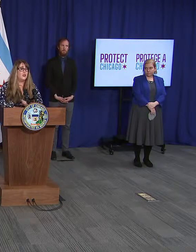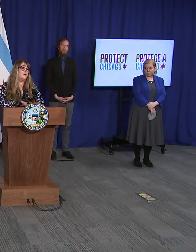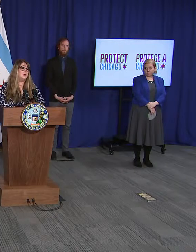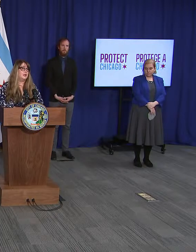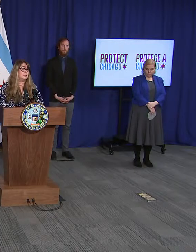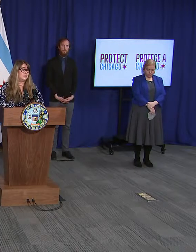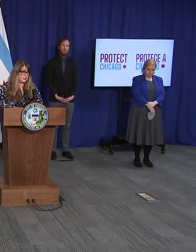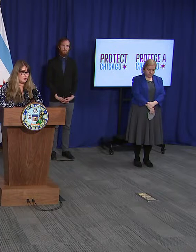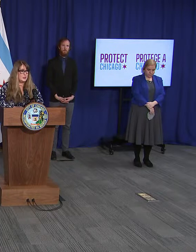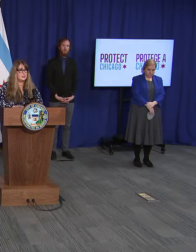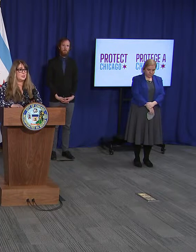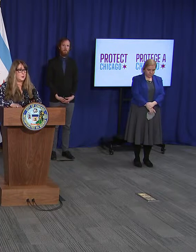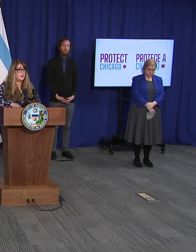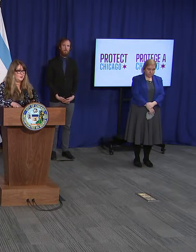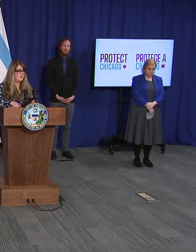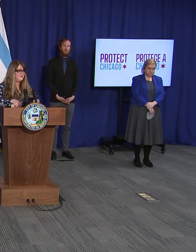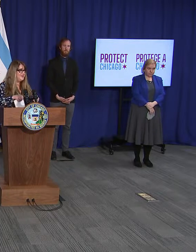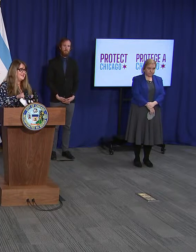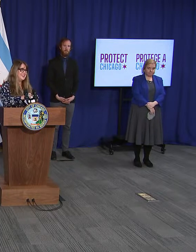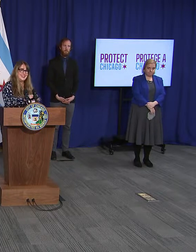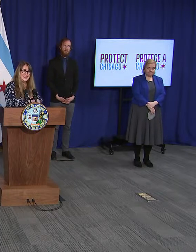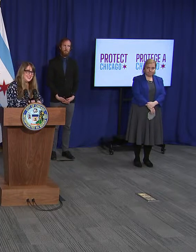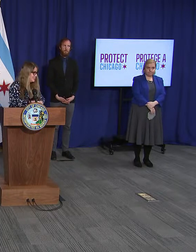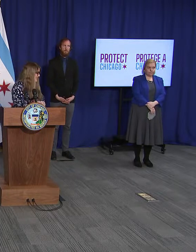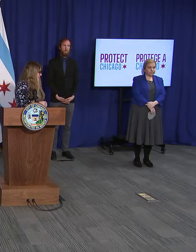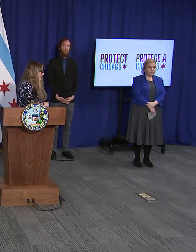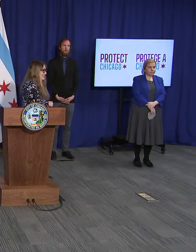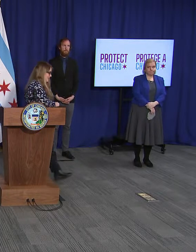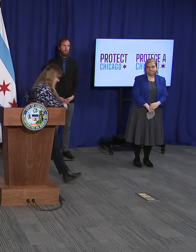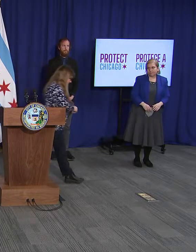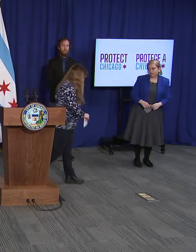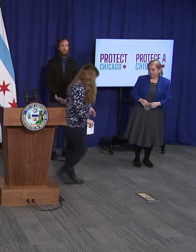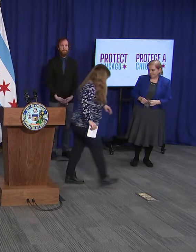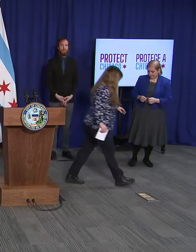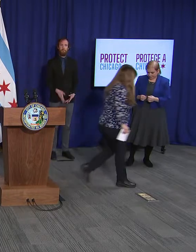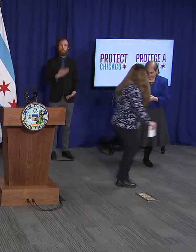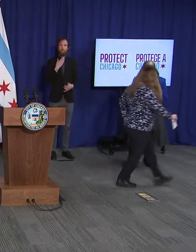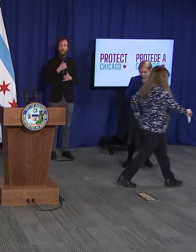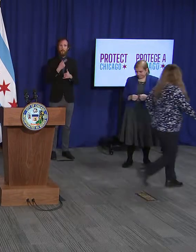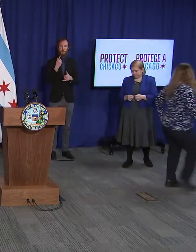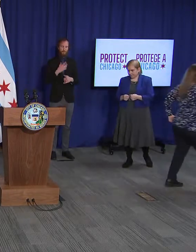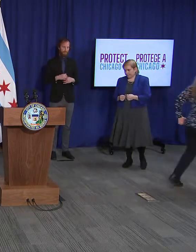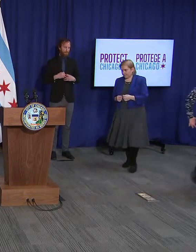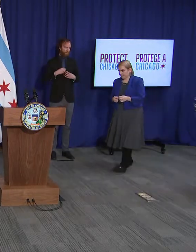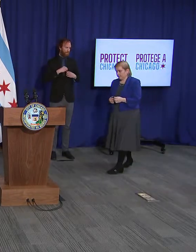contra todas las variantes del COVID-19. Great, thanks everybody.